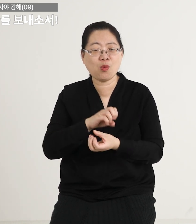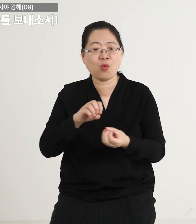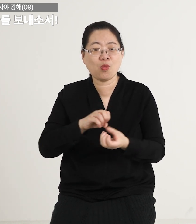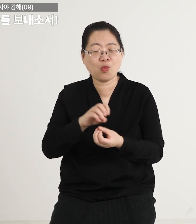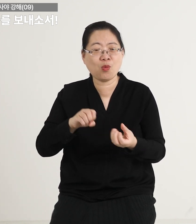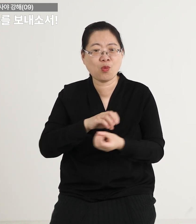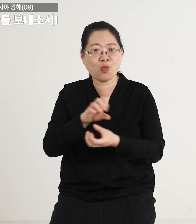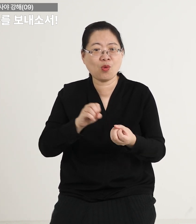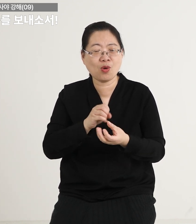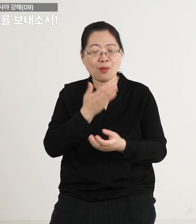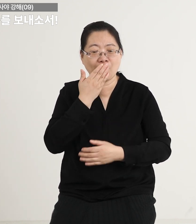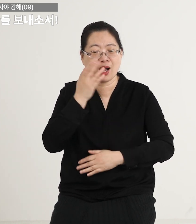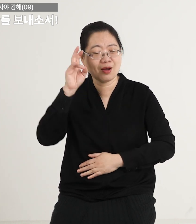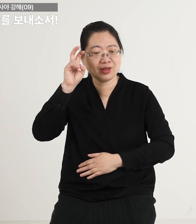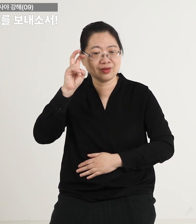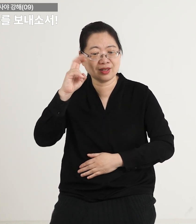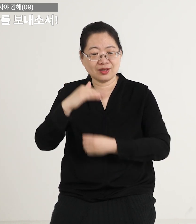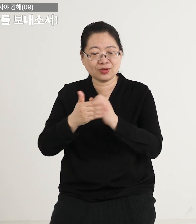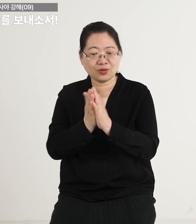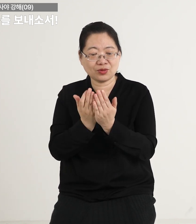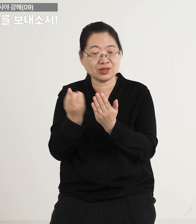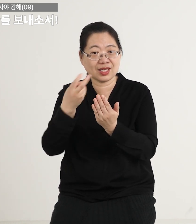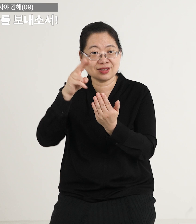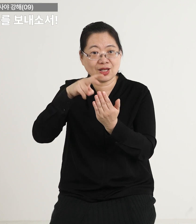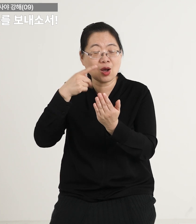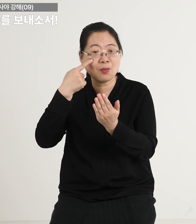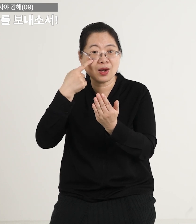주저앉았겠습니까, 나라가. 성경을 잘 보세요.